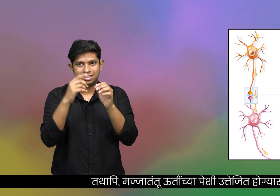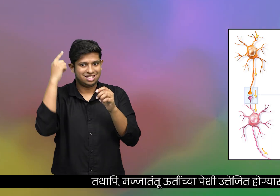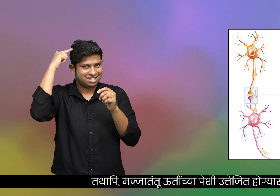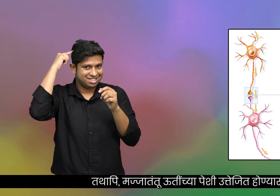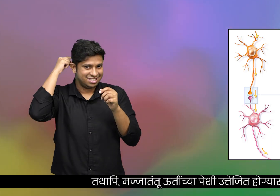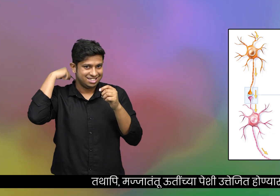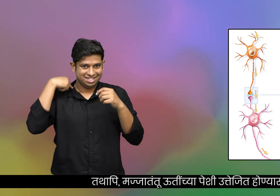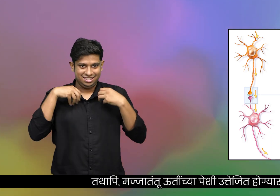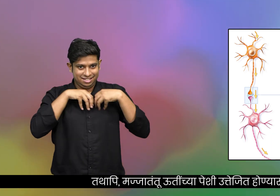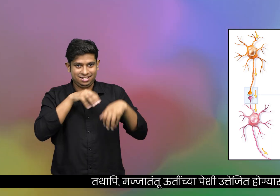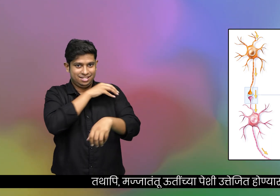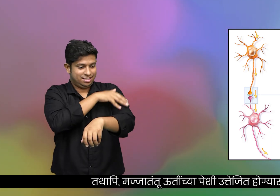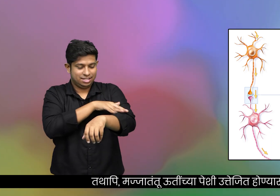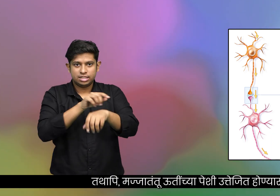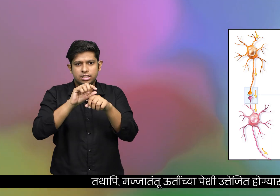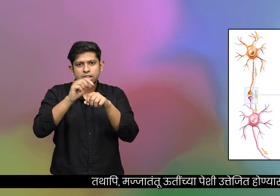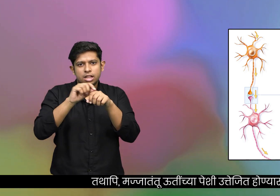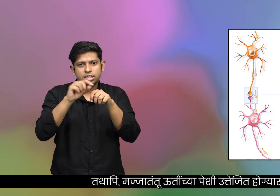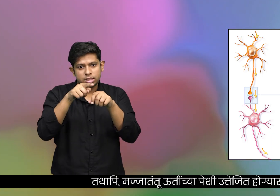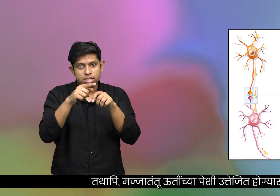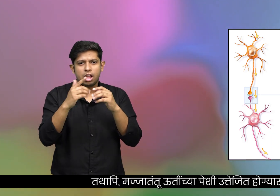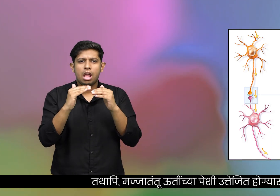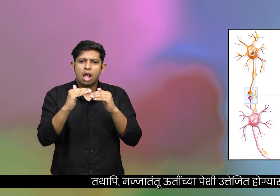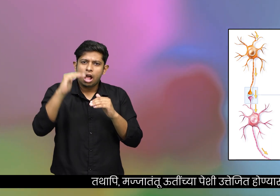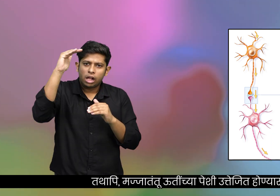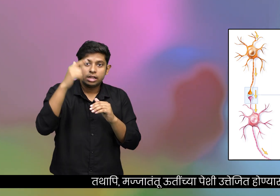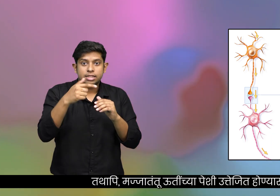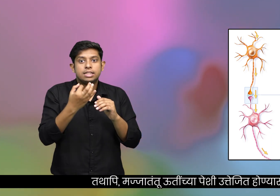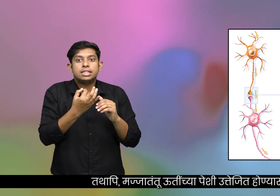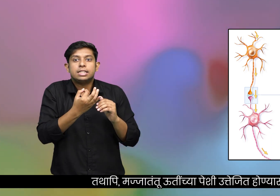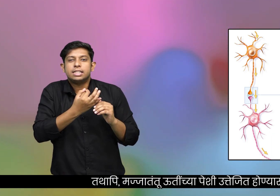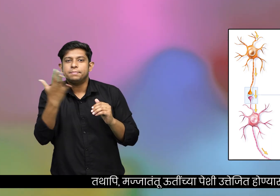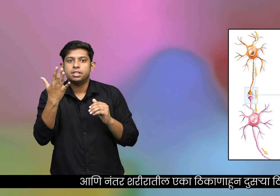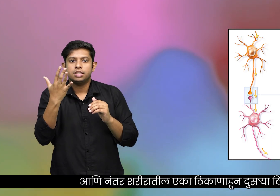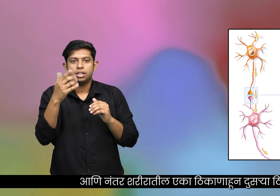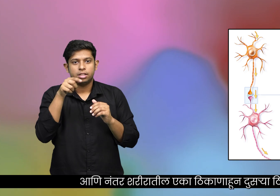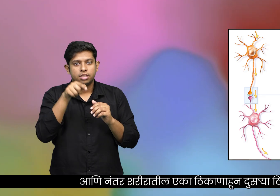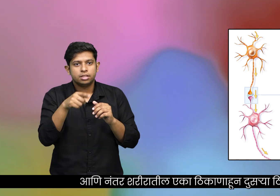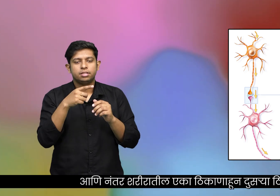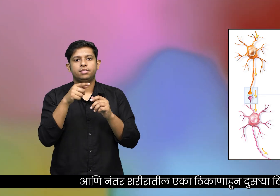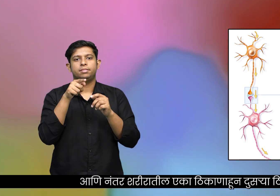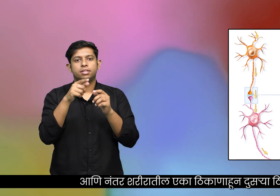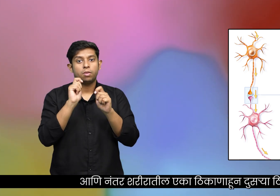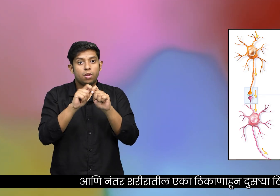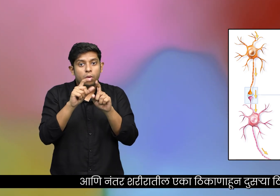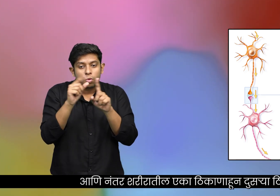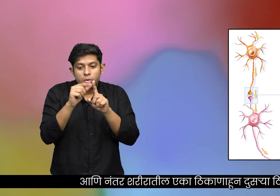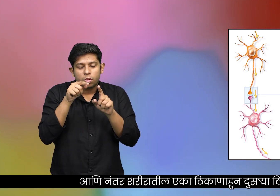तथापि, मज्जातंतू ऊतींच्या पेशी उत्तेजित होण्यासाठी आणि नंतर शरीरातील एक